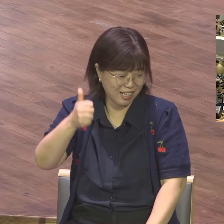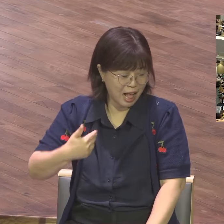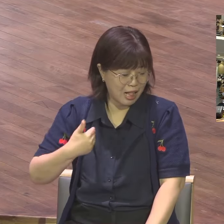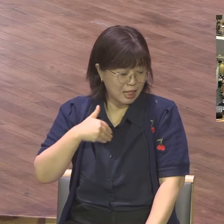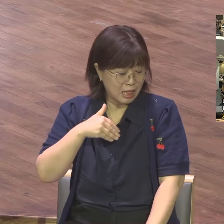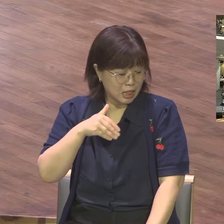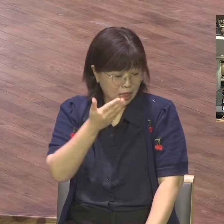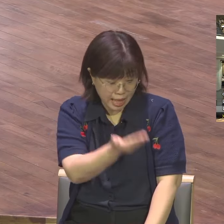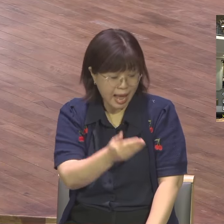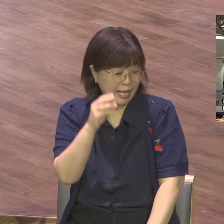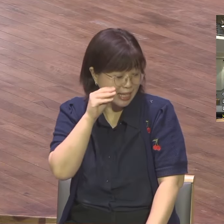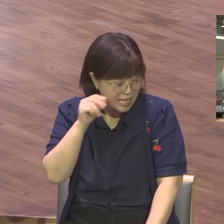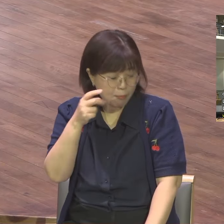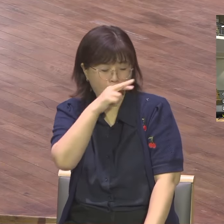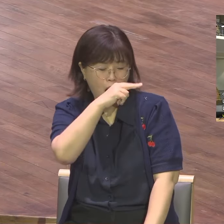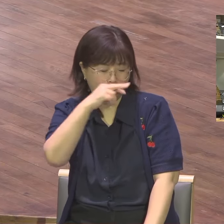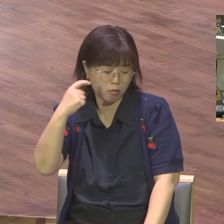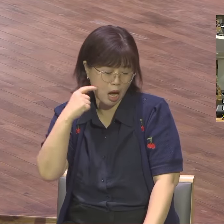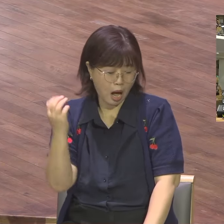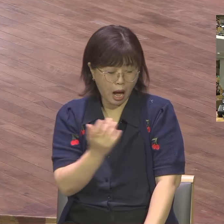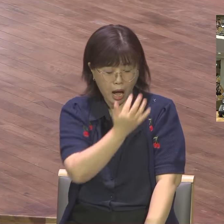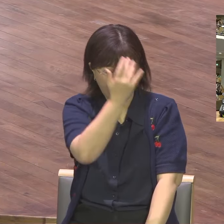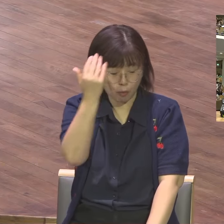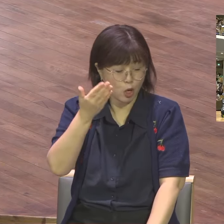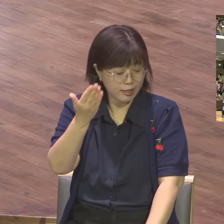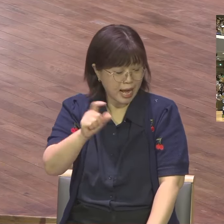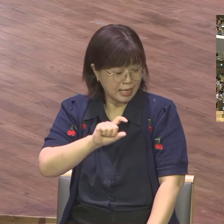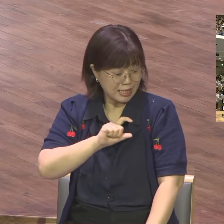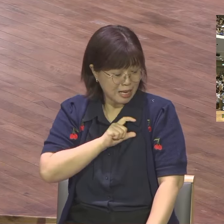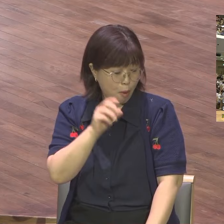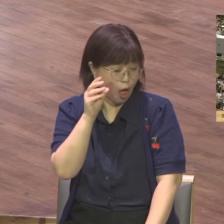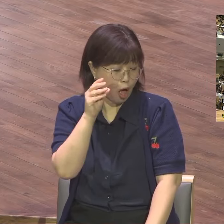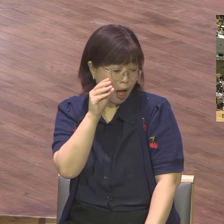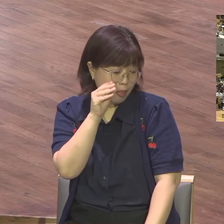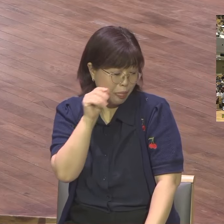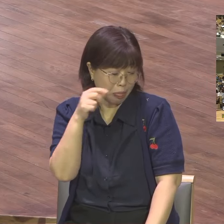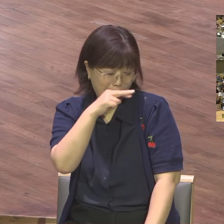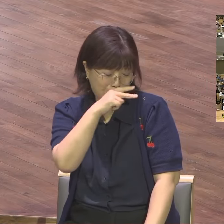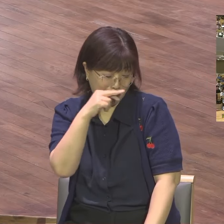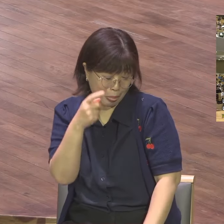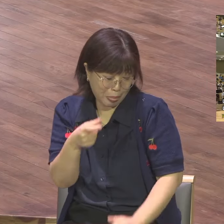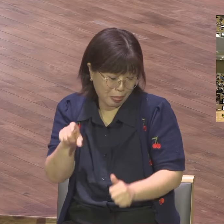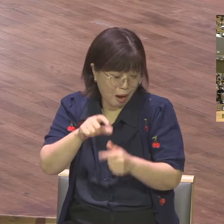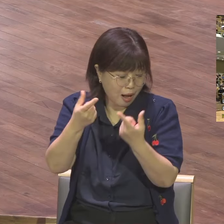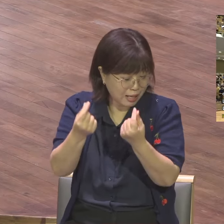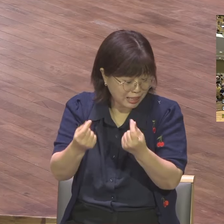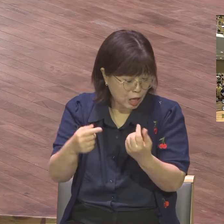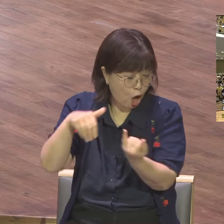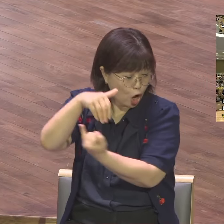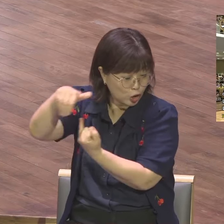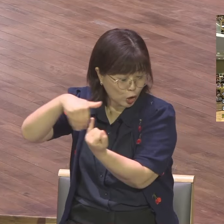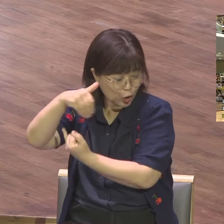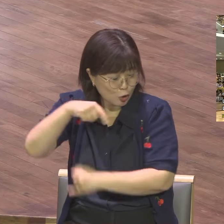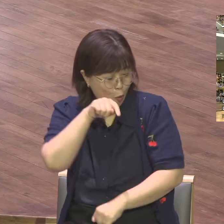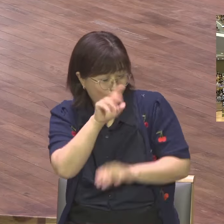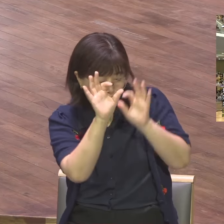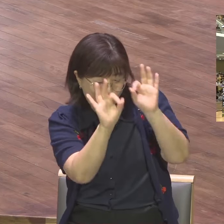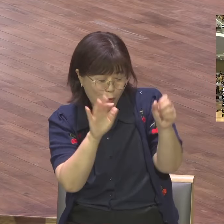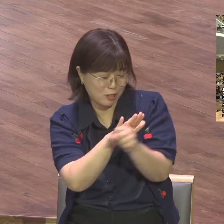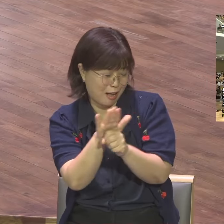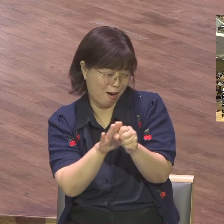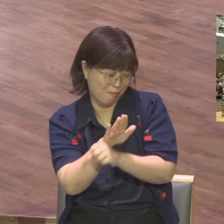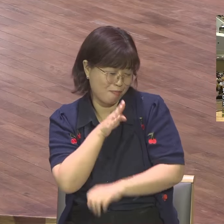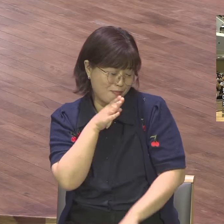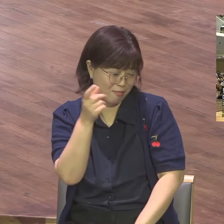나으로구나. 내 기름이 향기로 아름답고 내 이름이 솟는 향기름 같으므로 처녀들이 너를